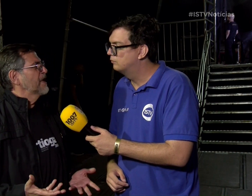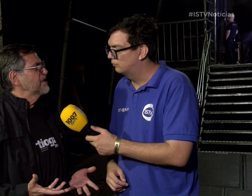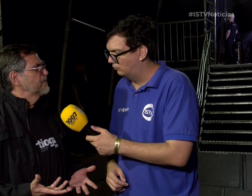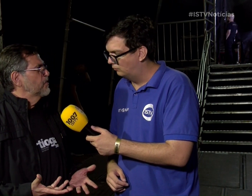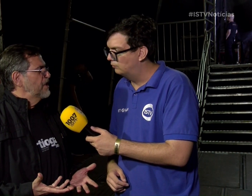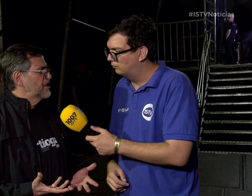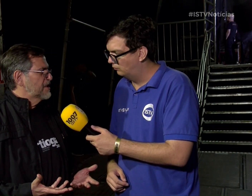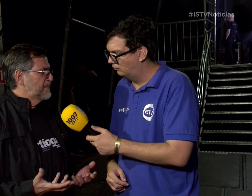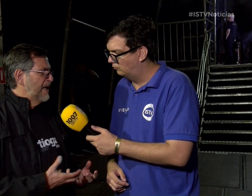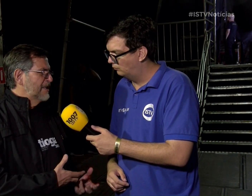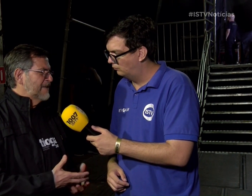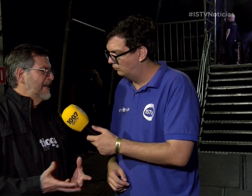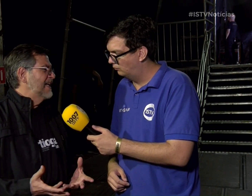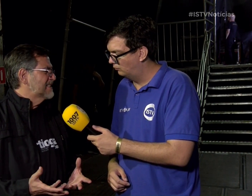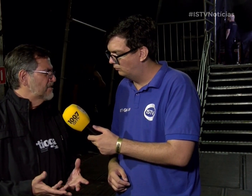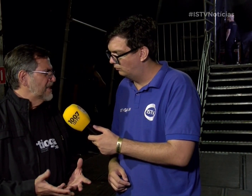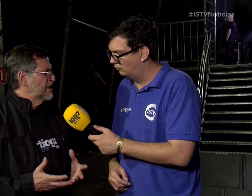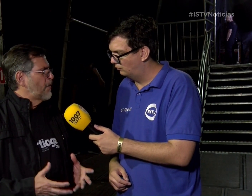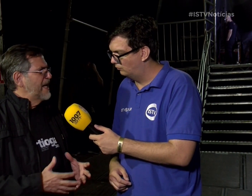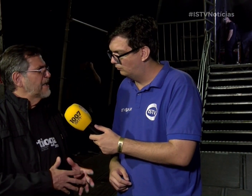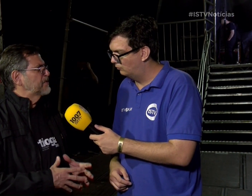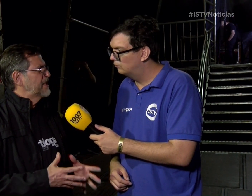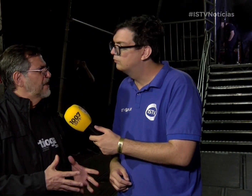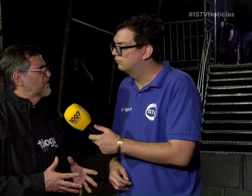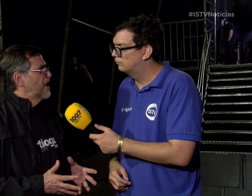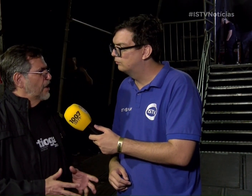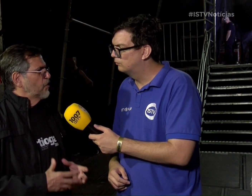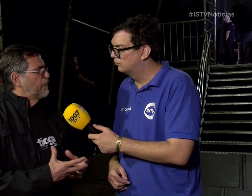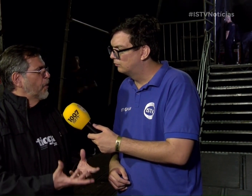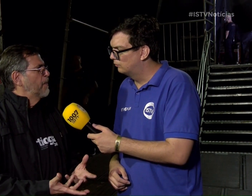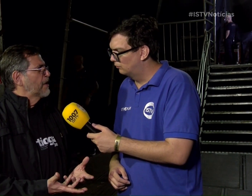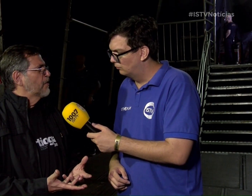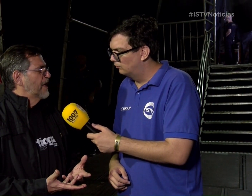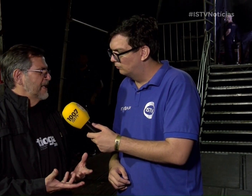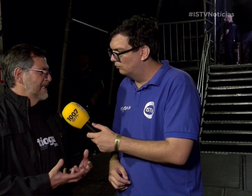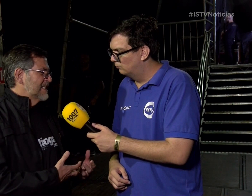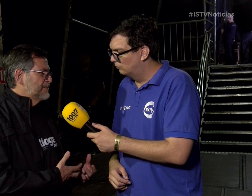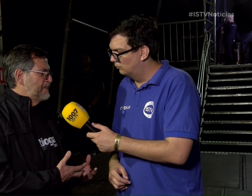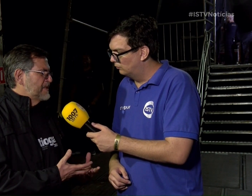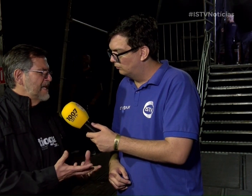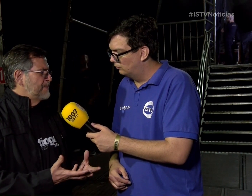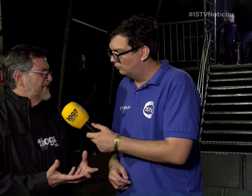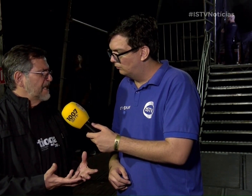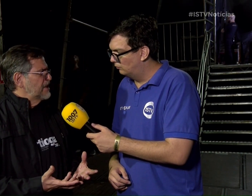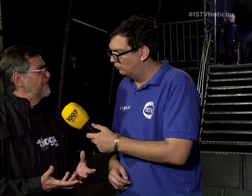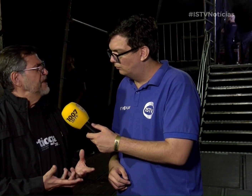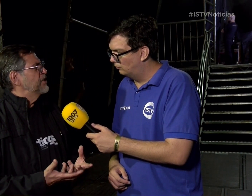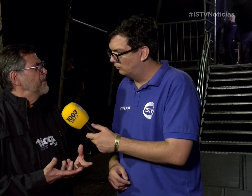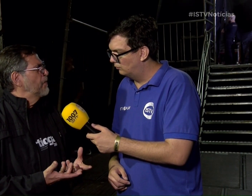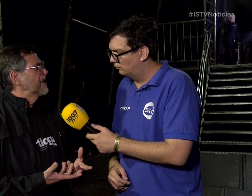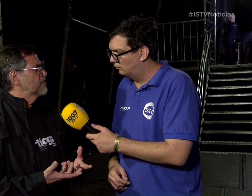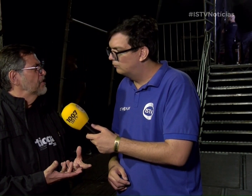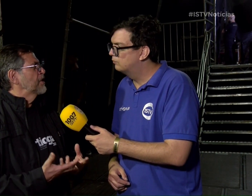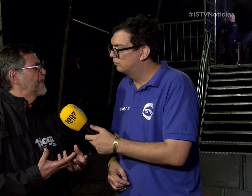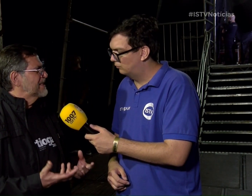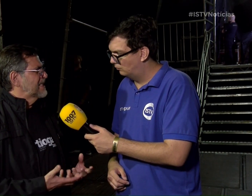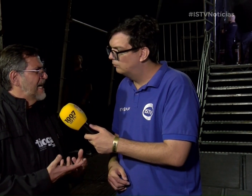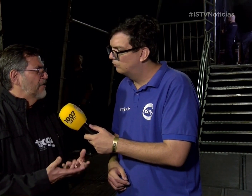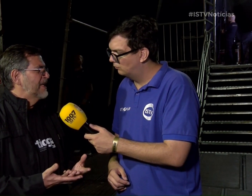grande de turistas. Pela nossa avaliação, cerca de 40% do público, entre as cerca de 20 mil pessoas que passaram